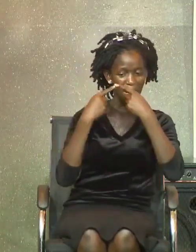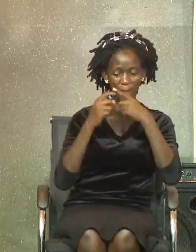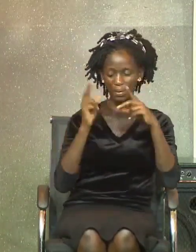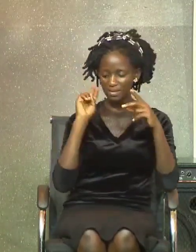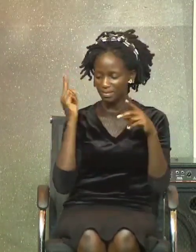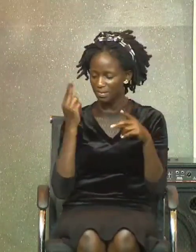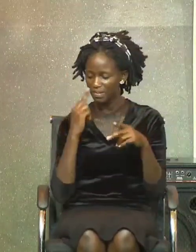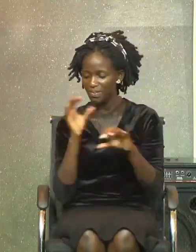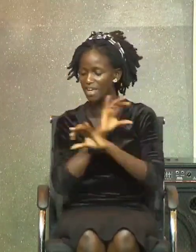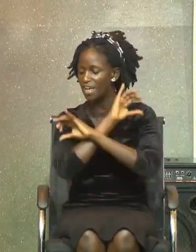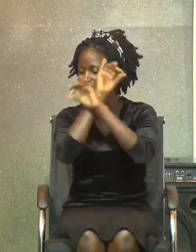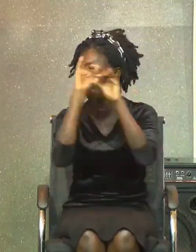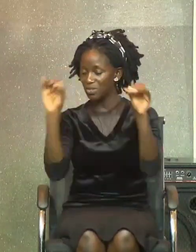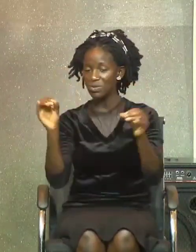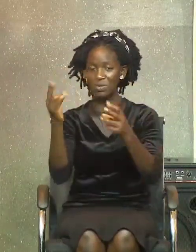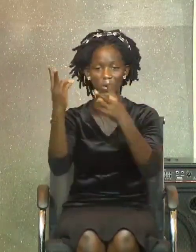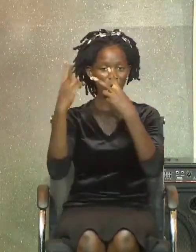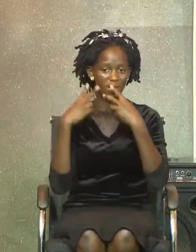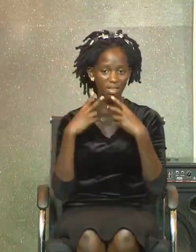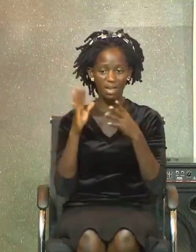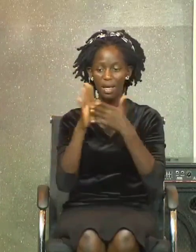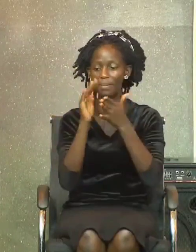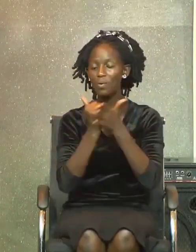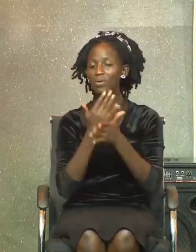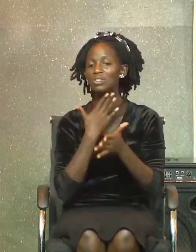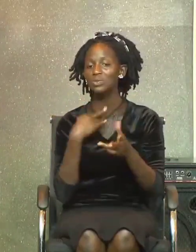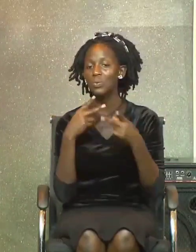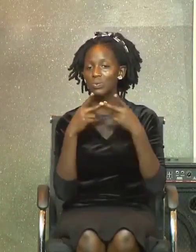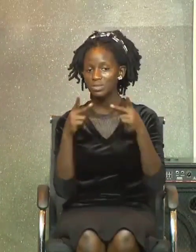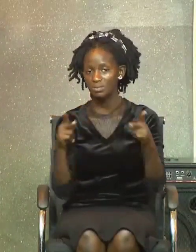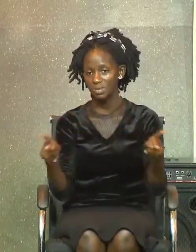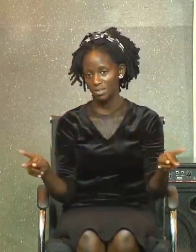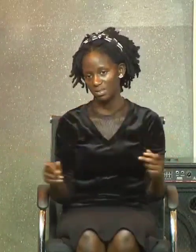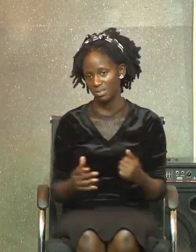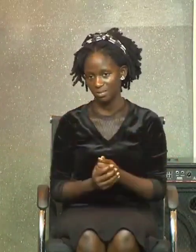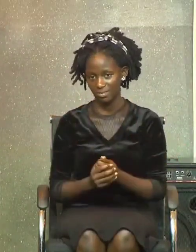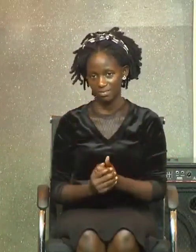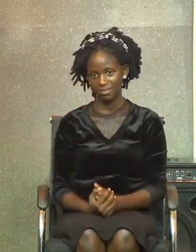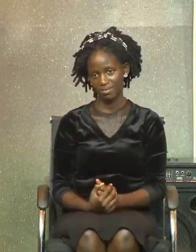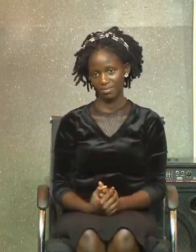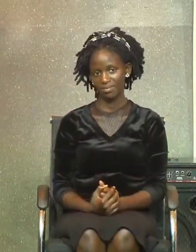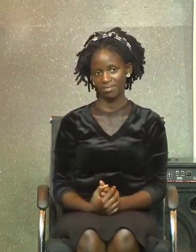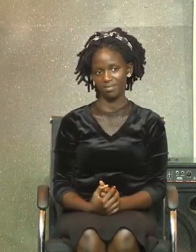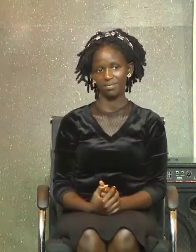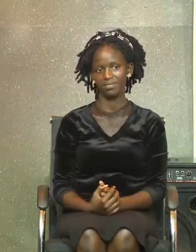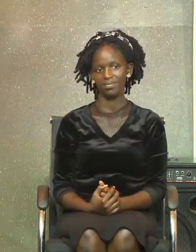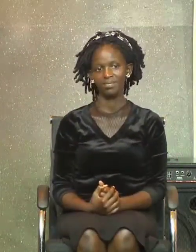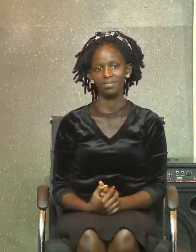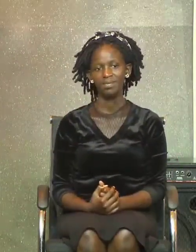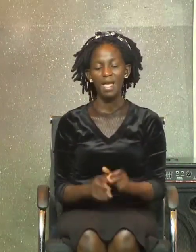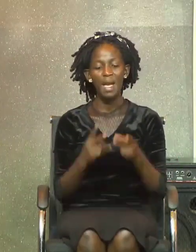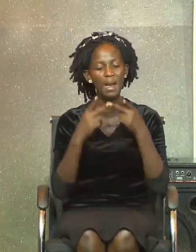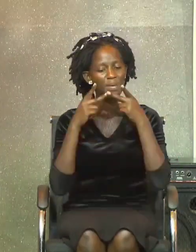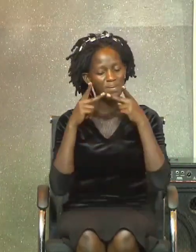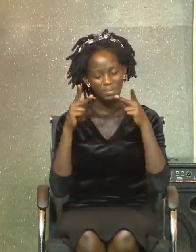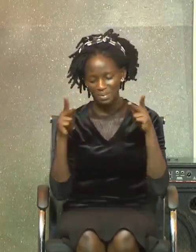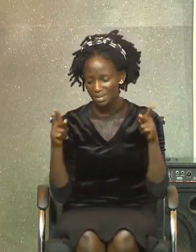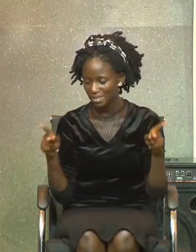ki? Mirembe. Mukama waffe yeebazibwe nnyo. Emirembe nga gya